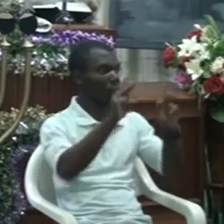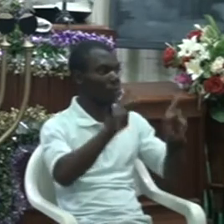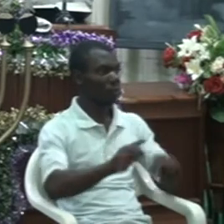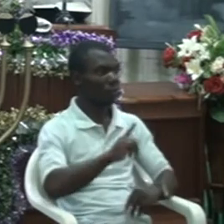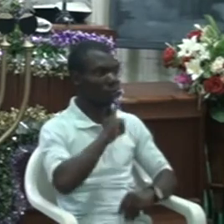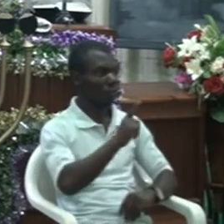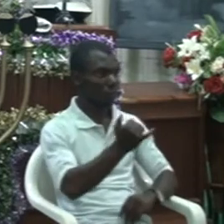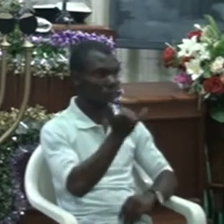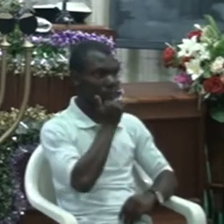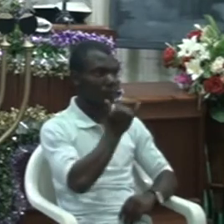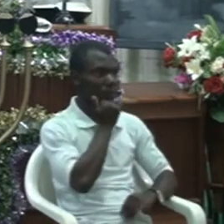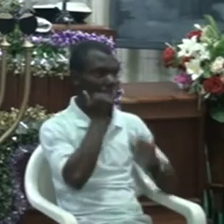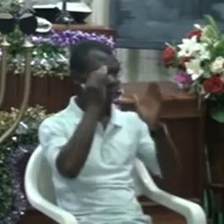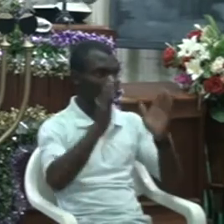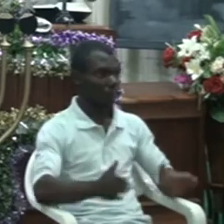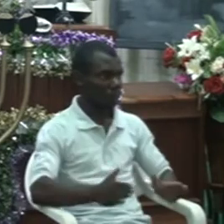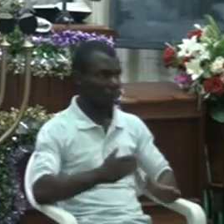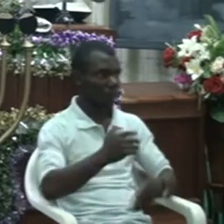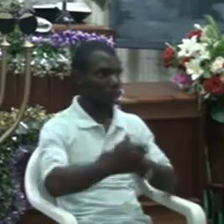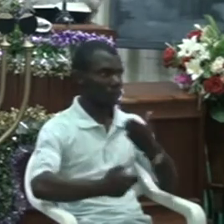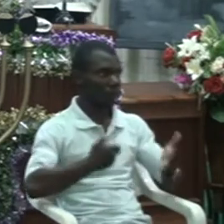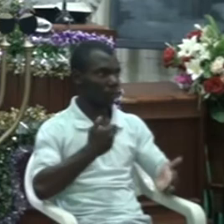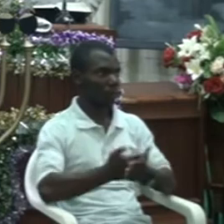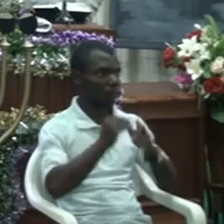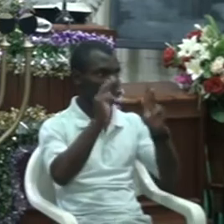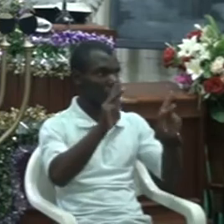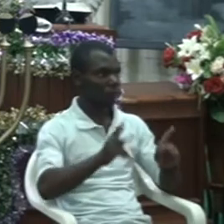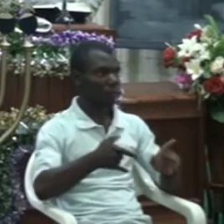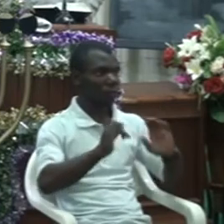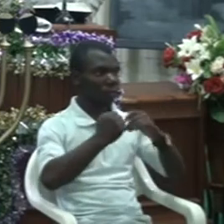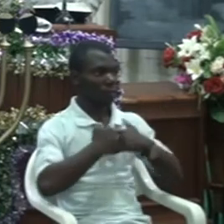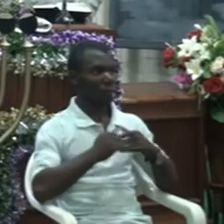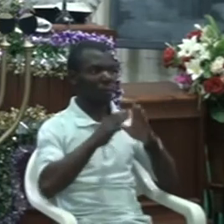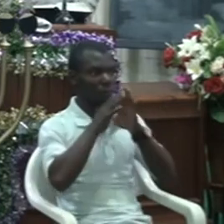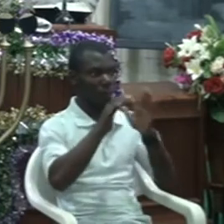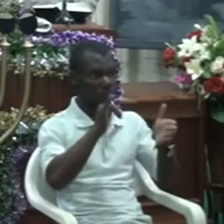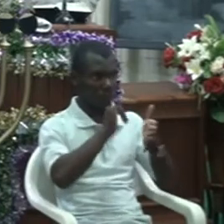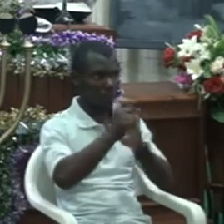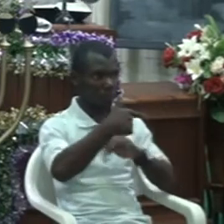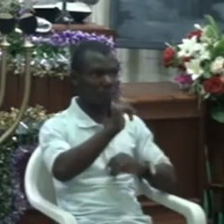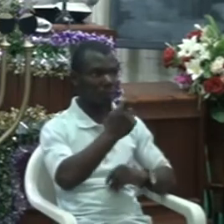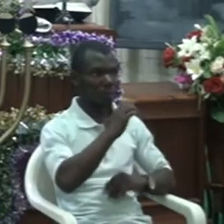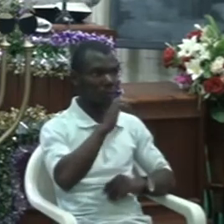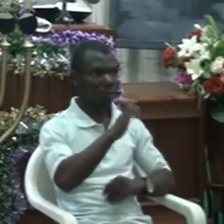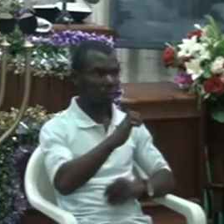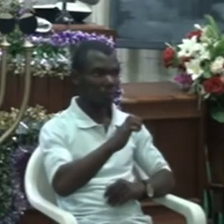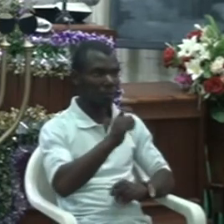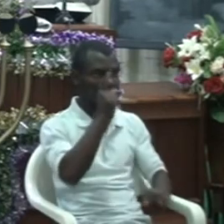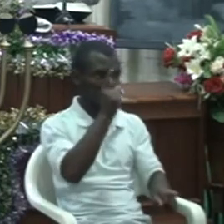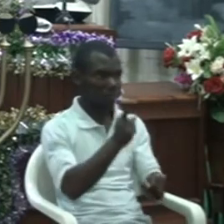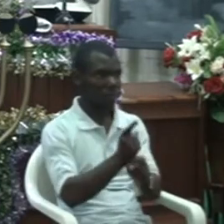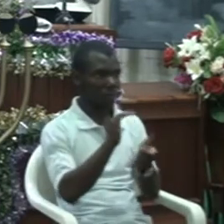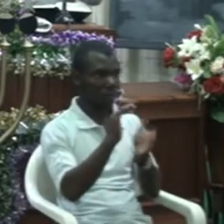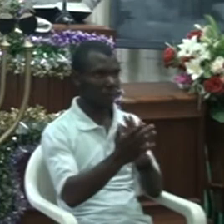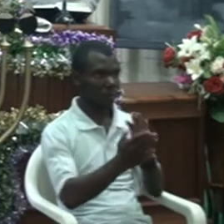kosa. Amen. Tous. What wote. Akuna mwenye anastahili mbele ya Mungu mtakatifu. Personne n'est digne